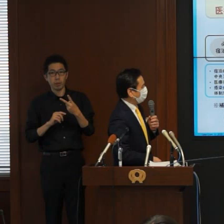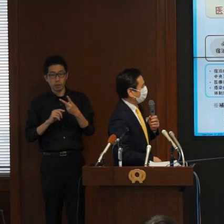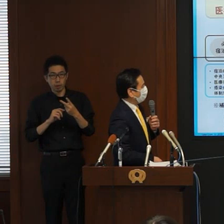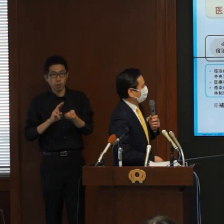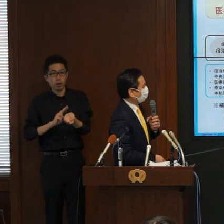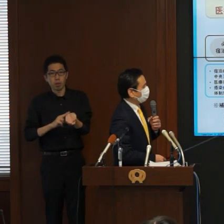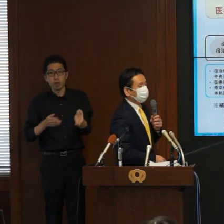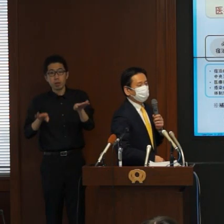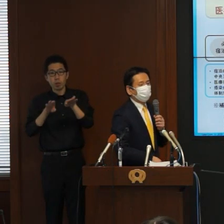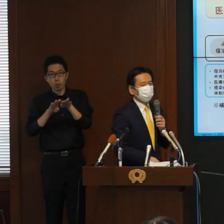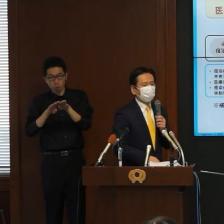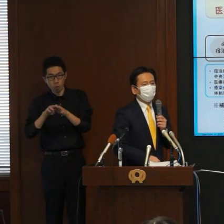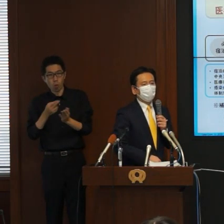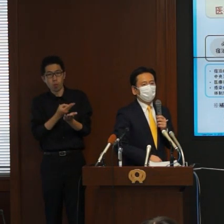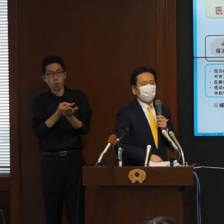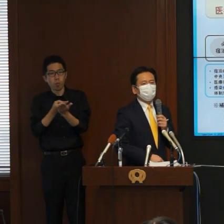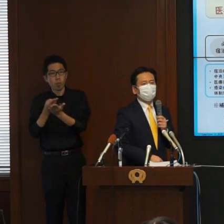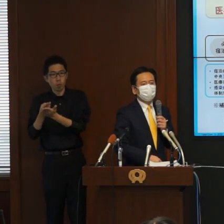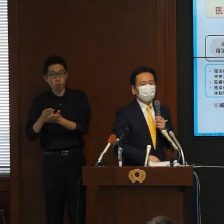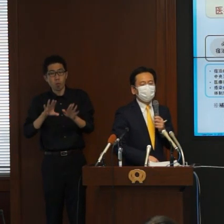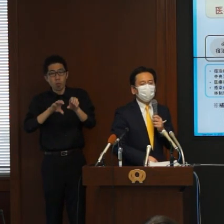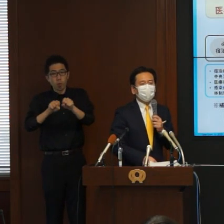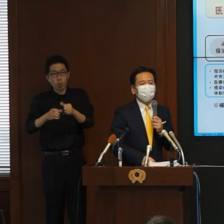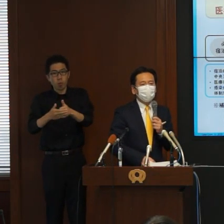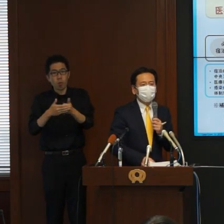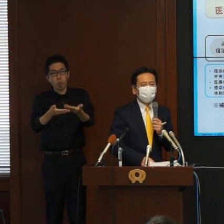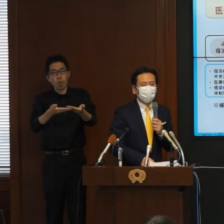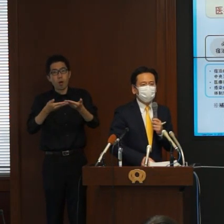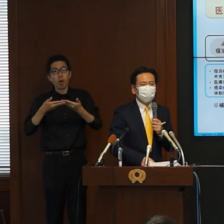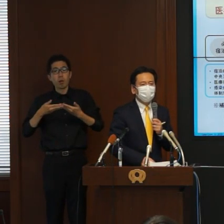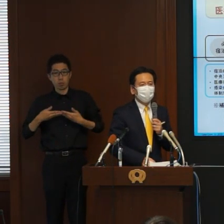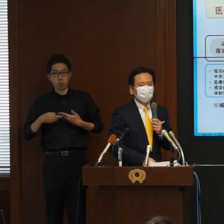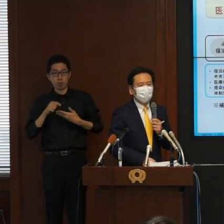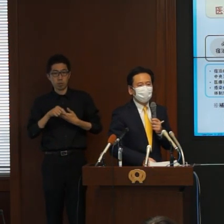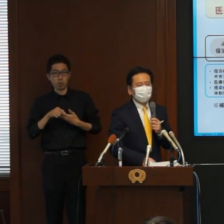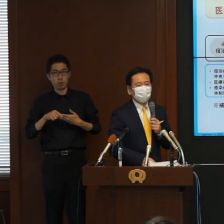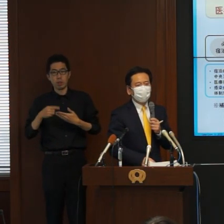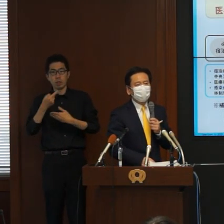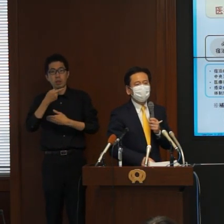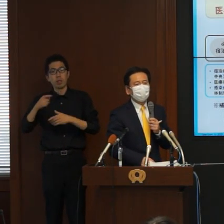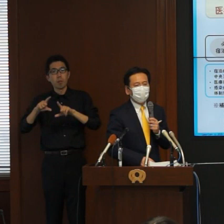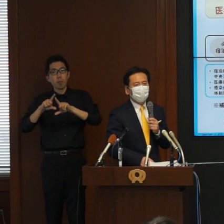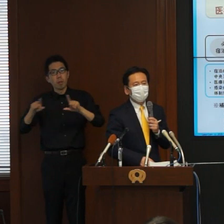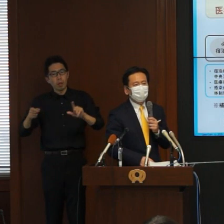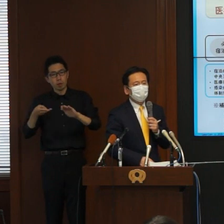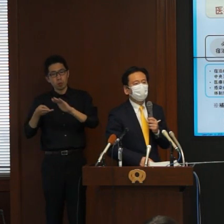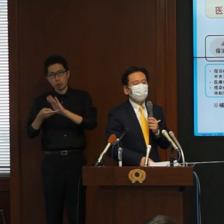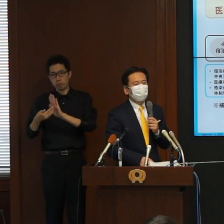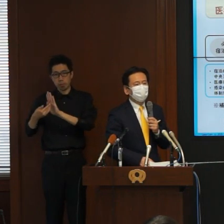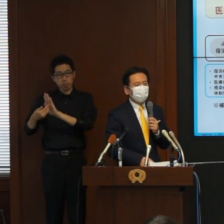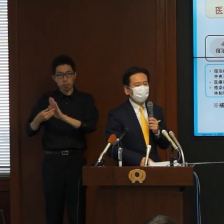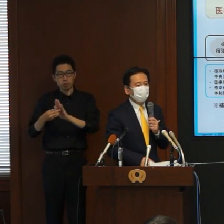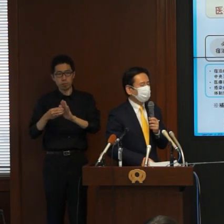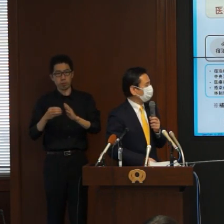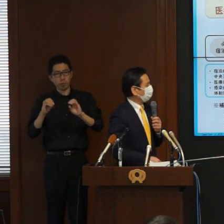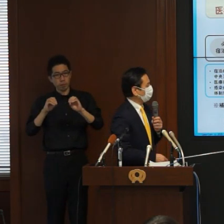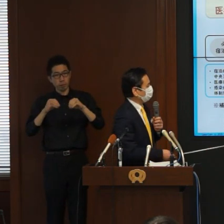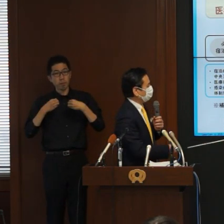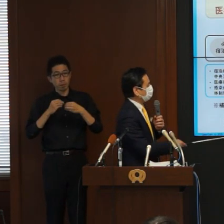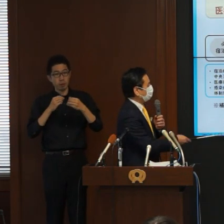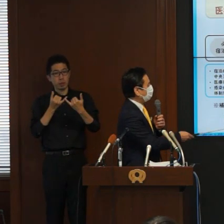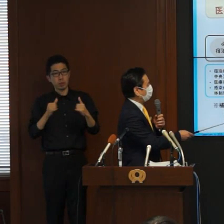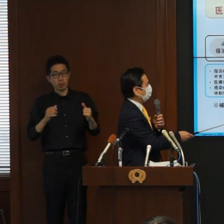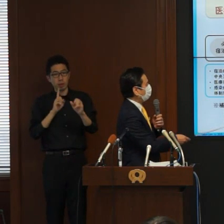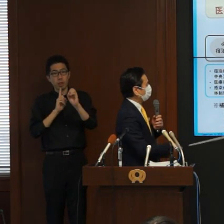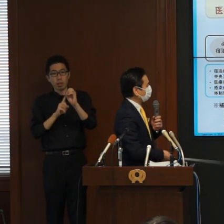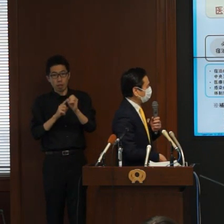機関に空床の保証、その分はベッドを開けて待っておかなければいけませんので、その保証をさせていただくという